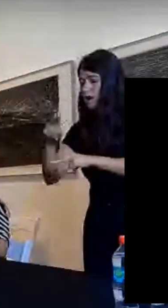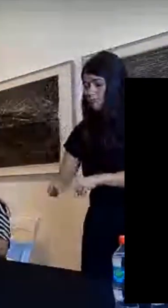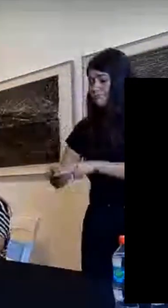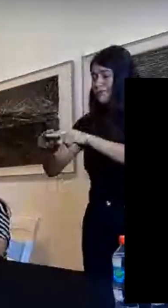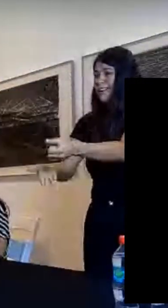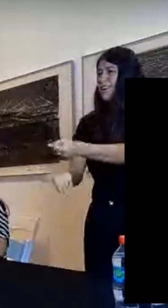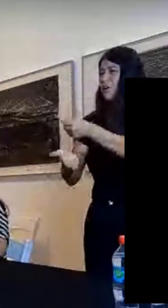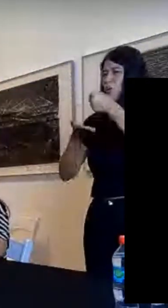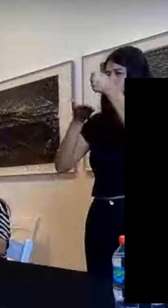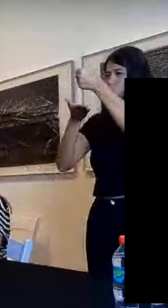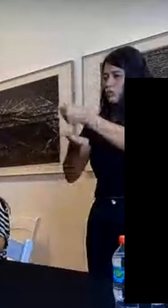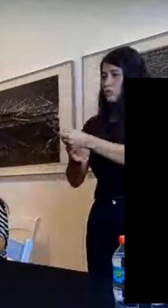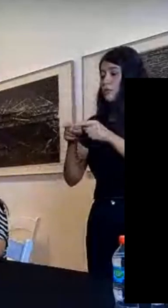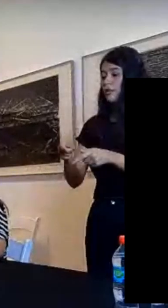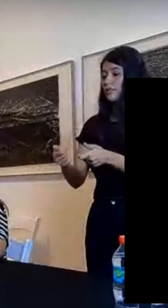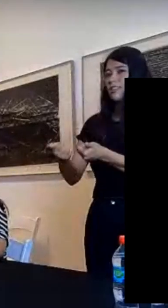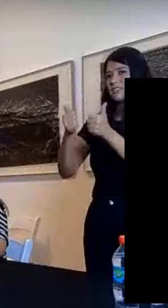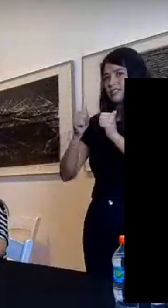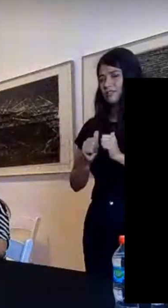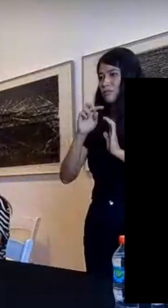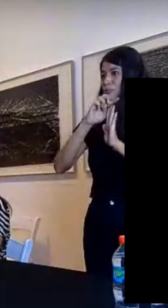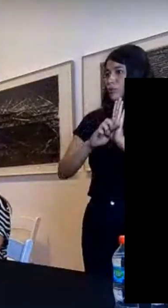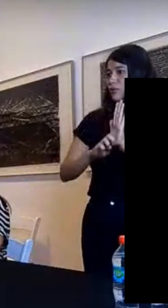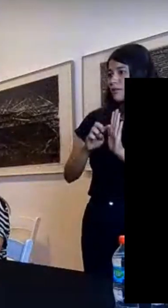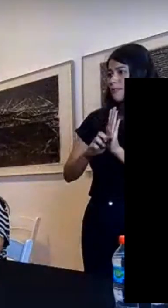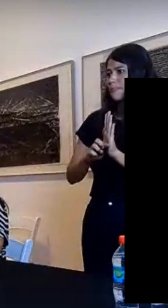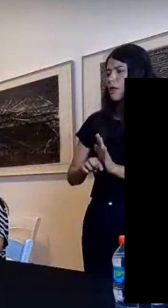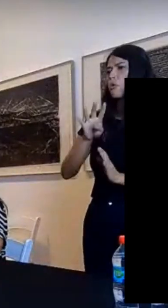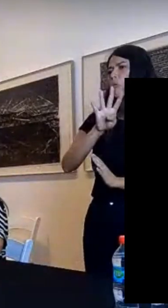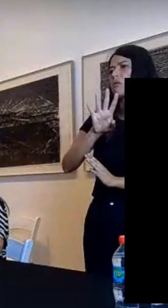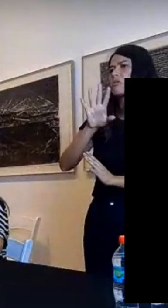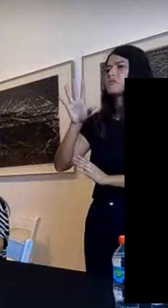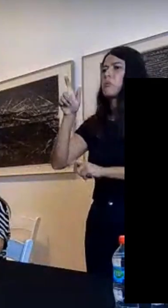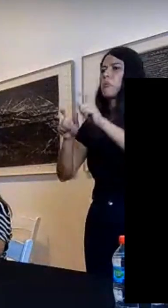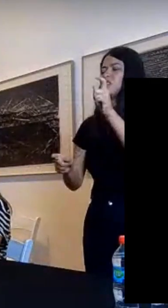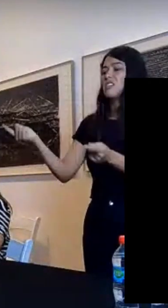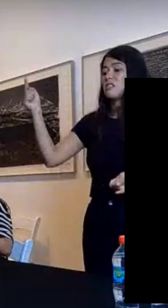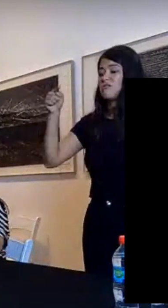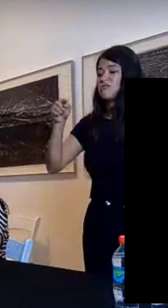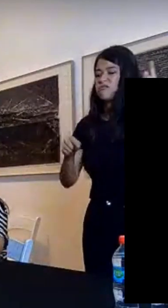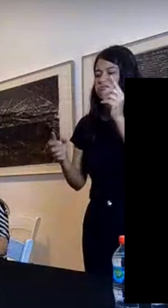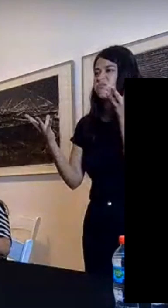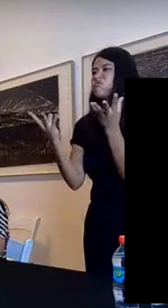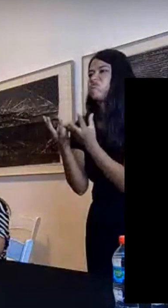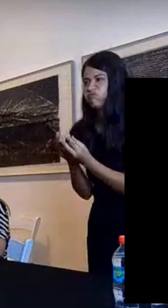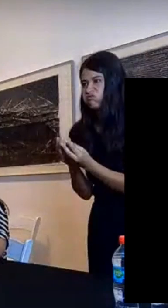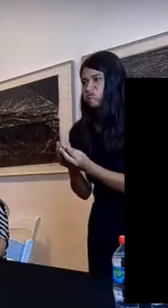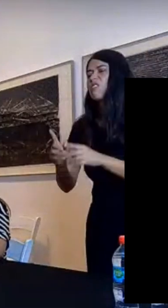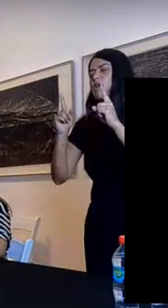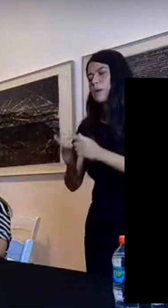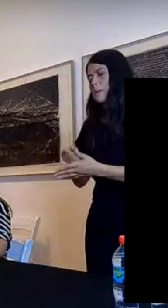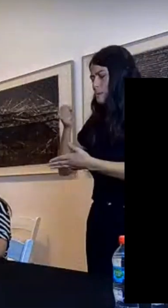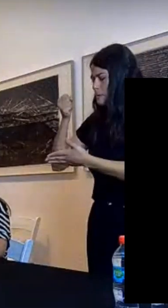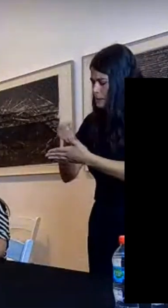poder plantear este desafío, este proyecto, y llegaban 4 o 5 personas. Aún así persistimos, insistimos